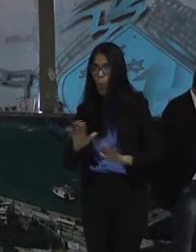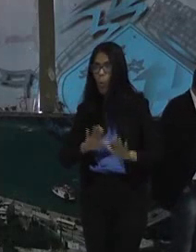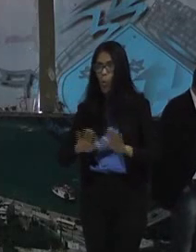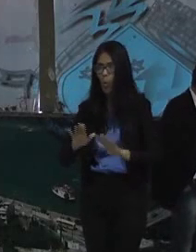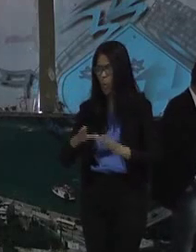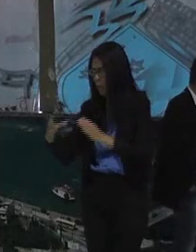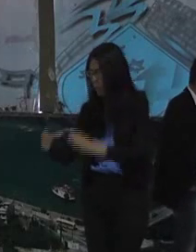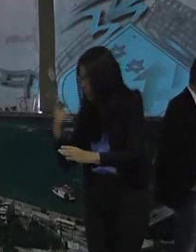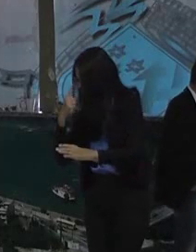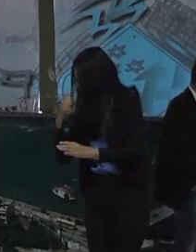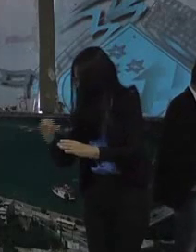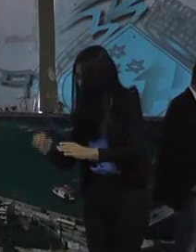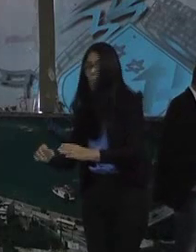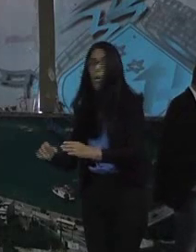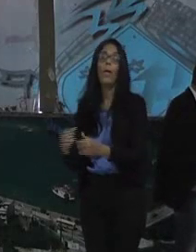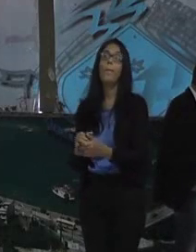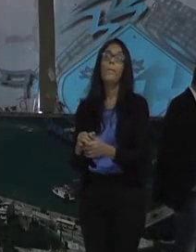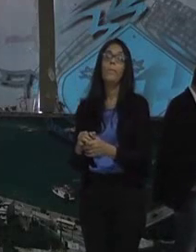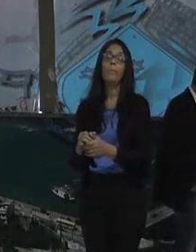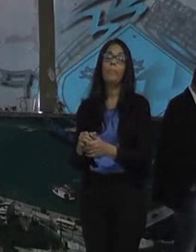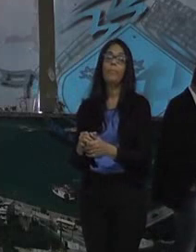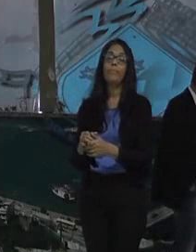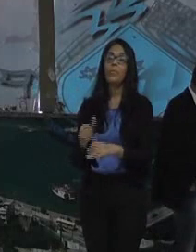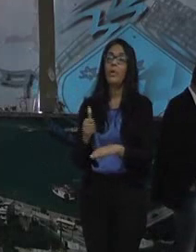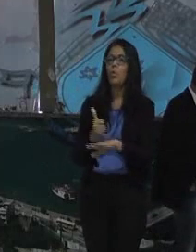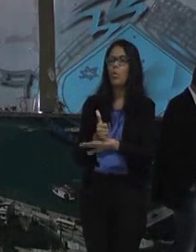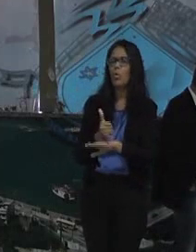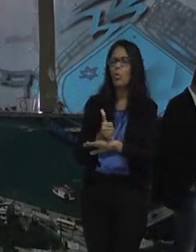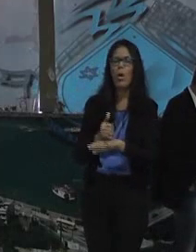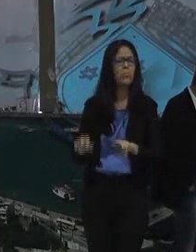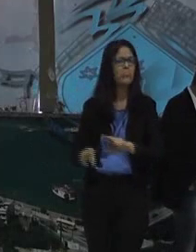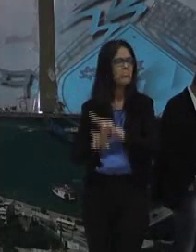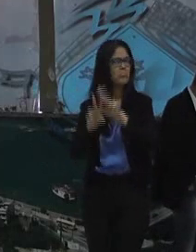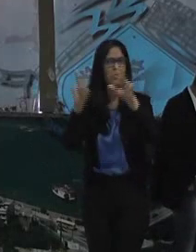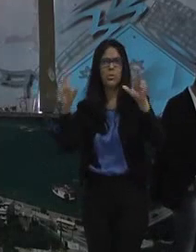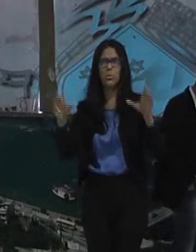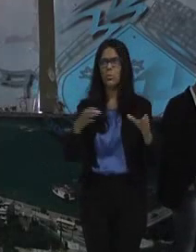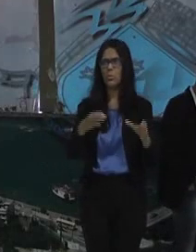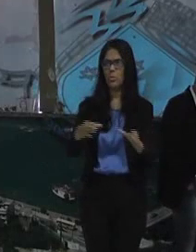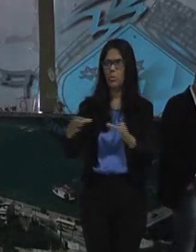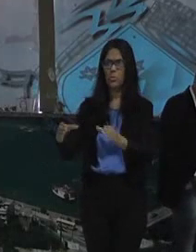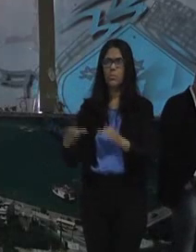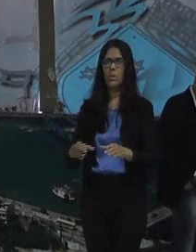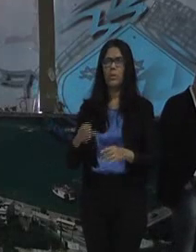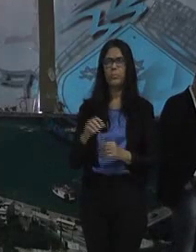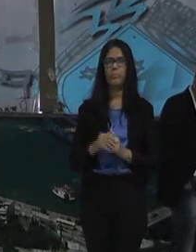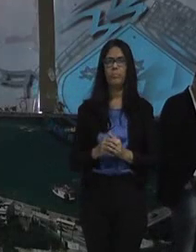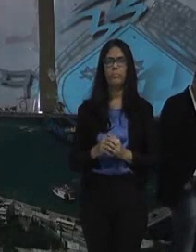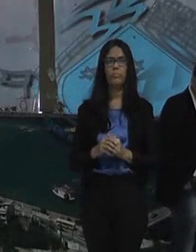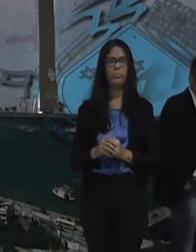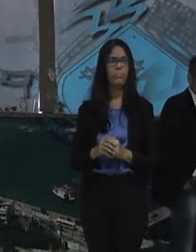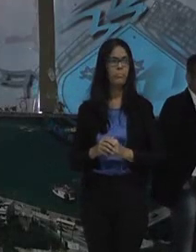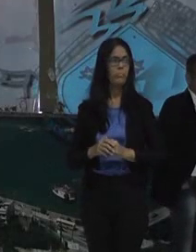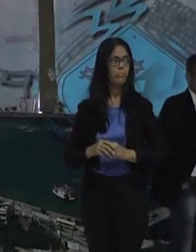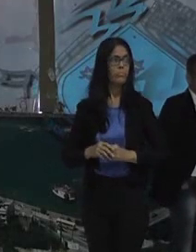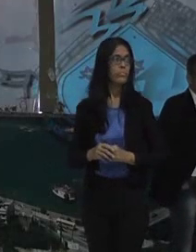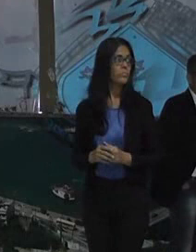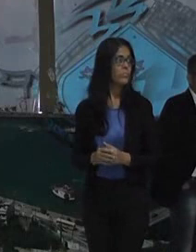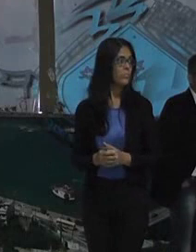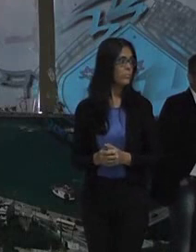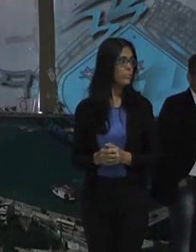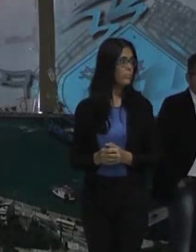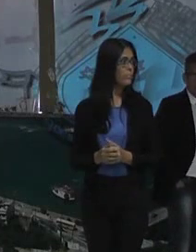e adjacências. Então, senhor presidente, no grande expediente eu volto e falo um pouco mais sobre alguns temas. Muito ok, obrigado. Vereador.